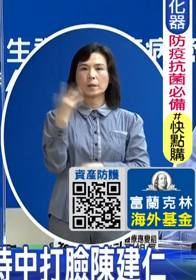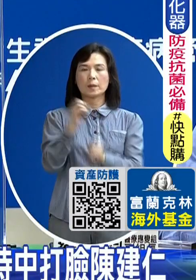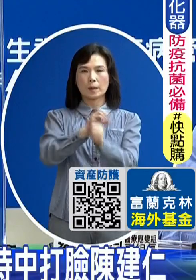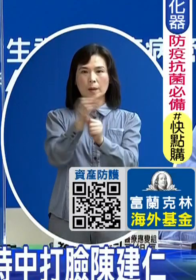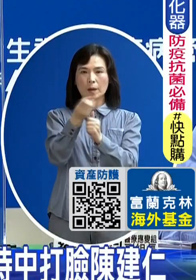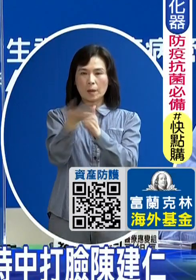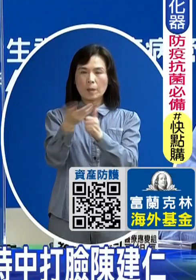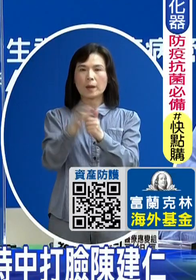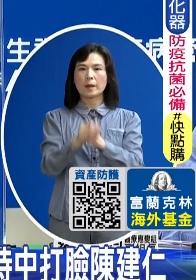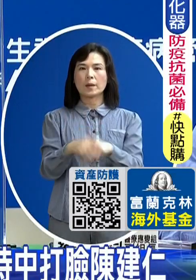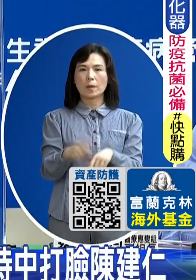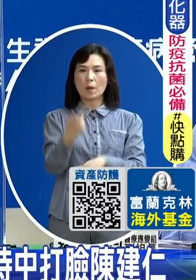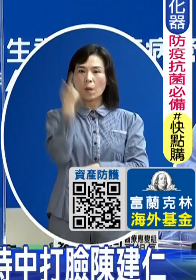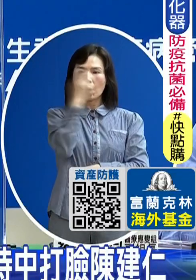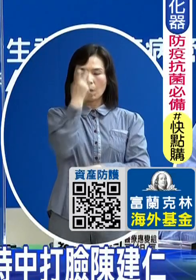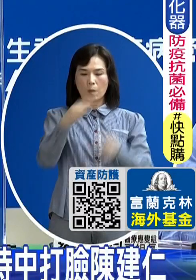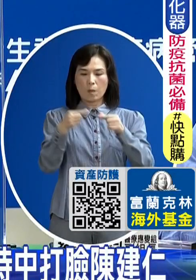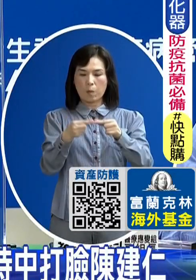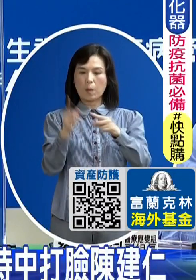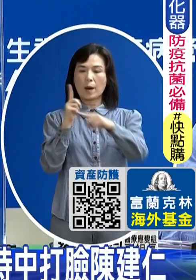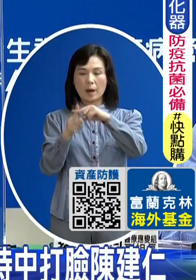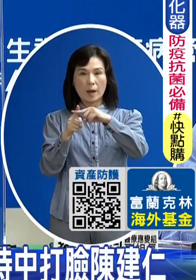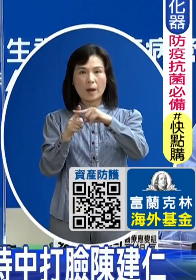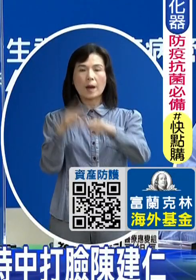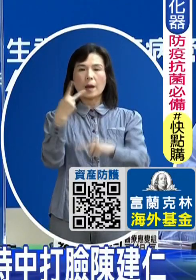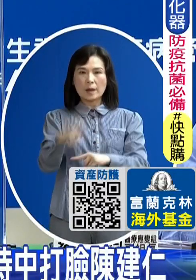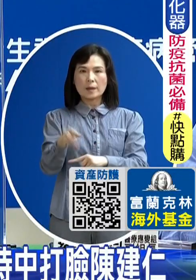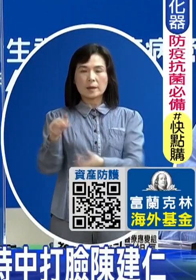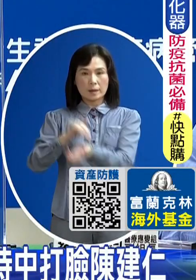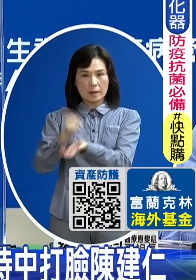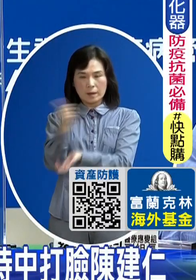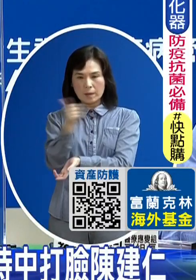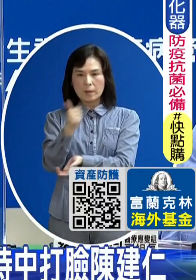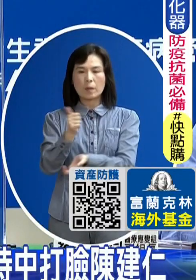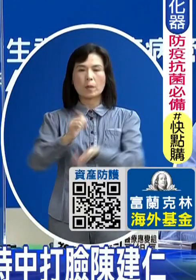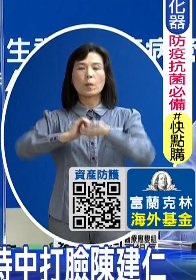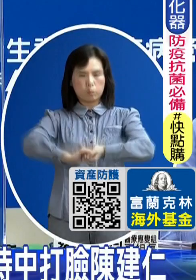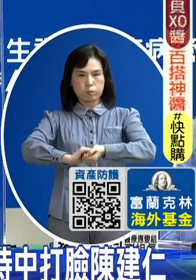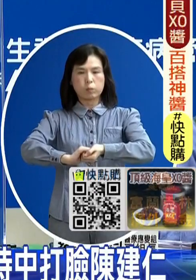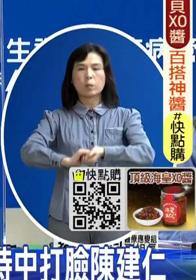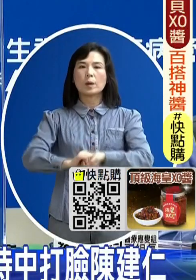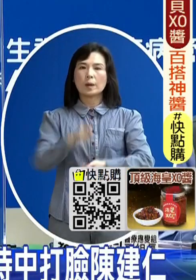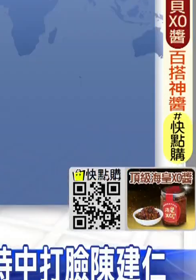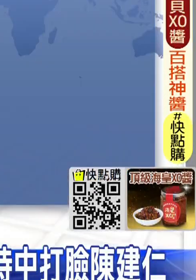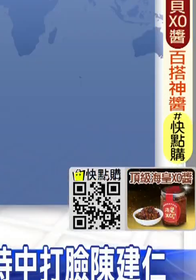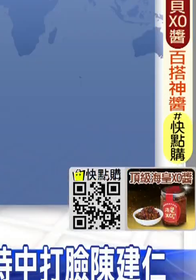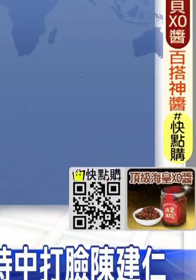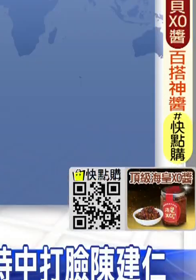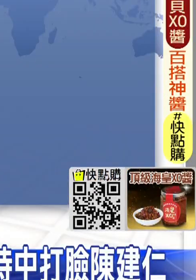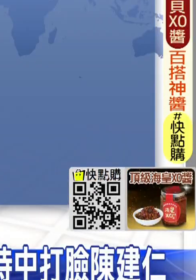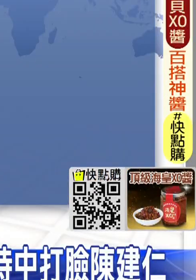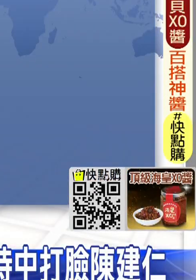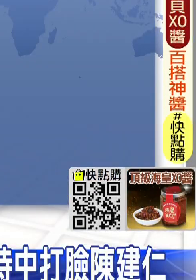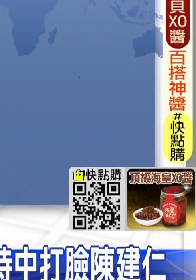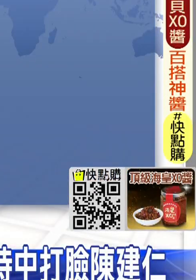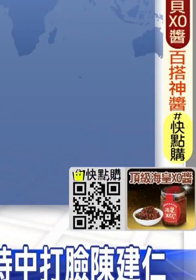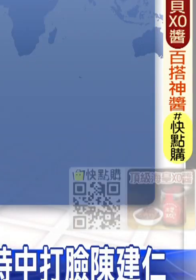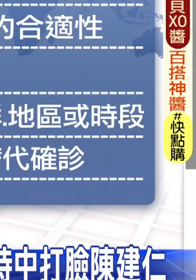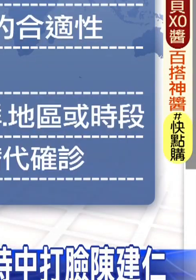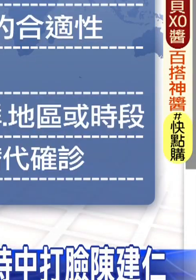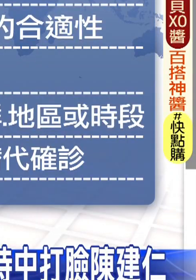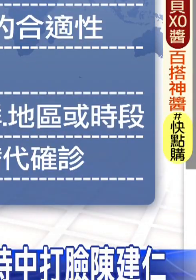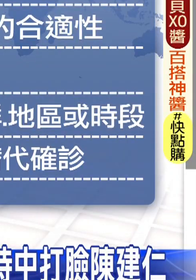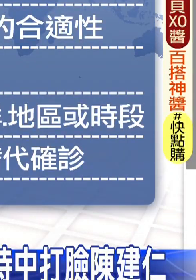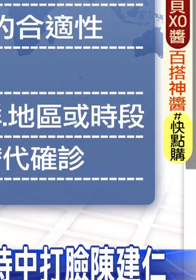毒抗原快筛试剂检验阳性，且经医事人员确认，那即为确诊。 陈建仁六号在脸书发